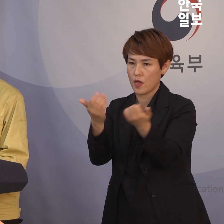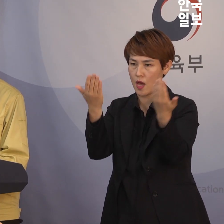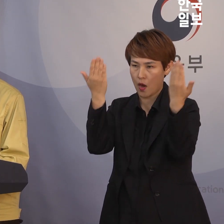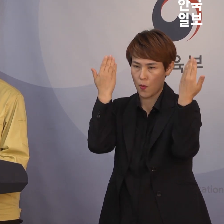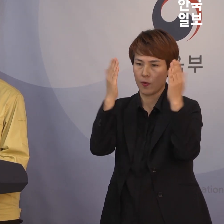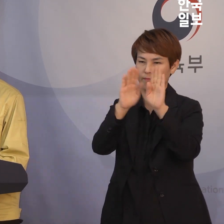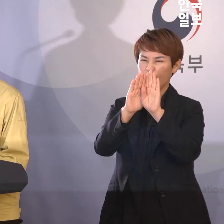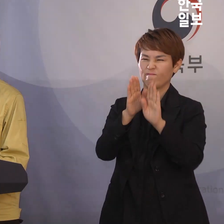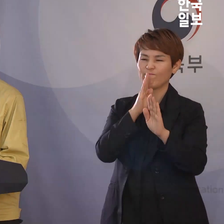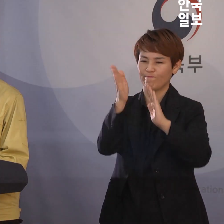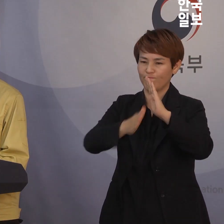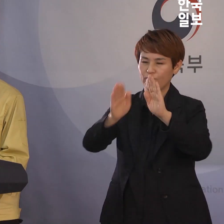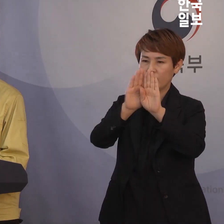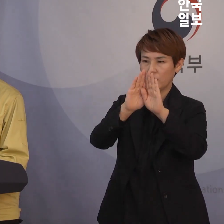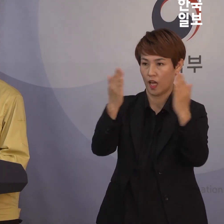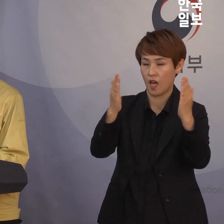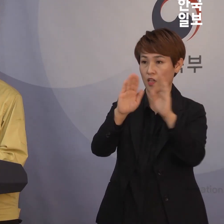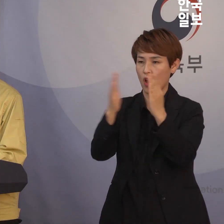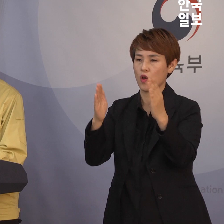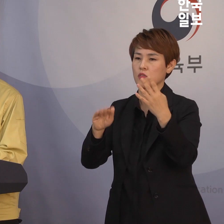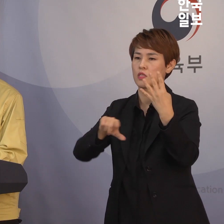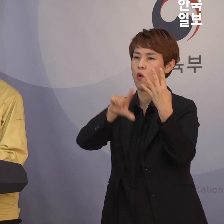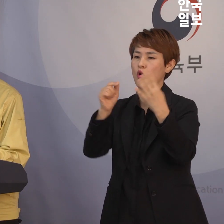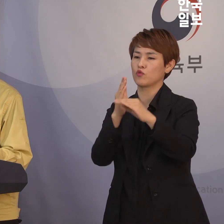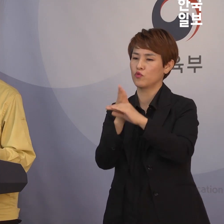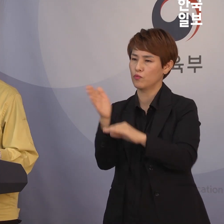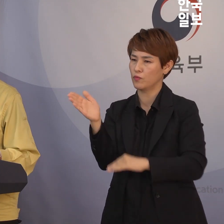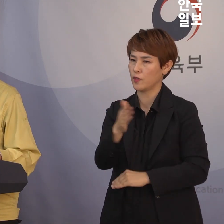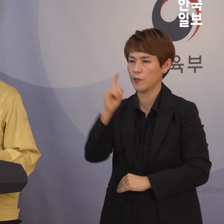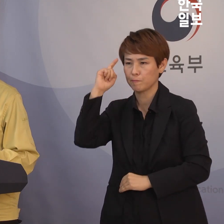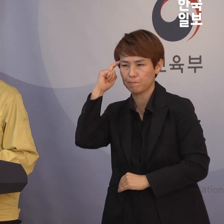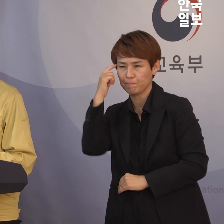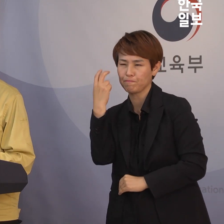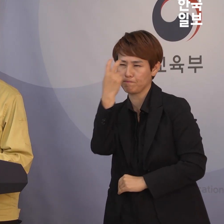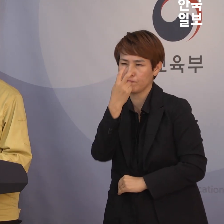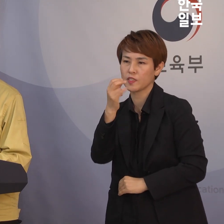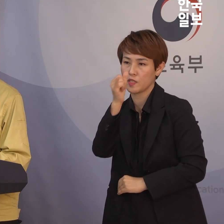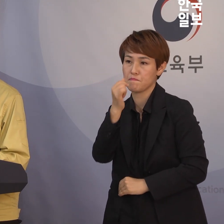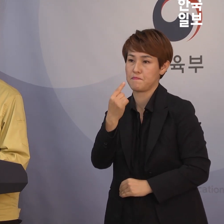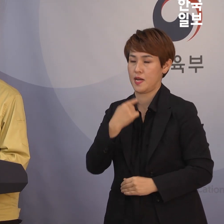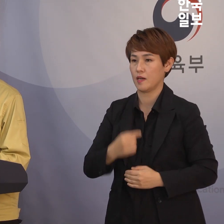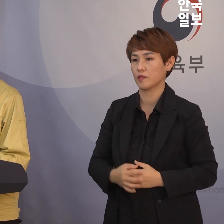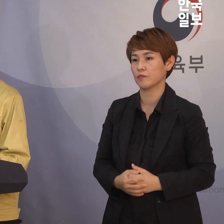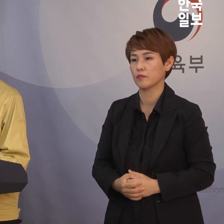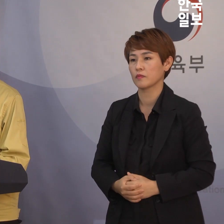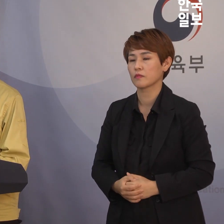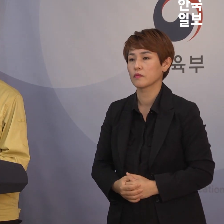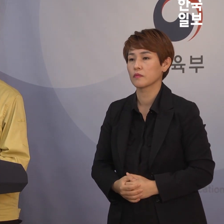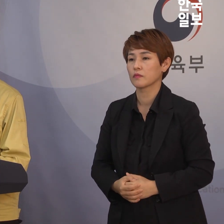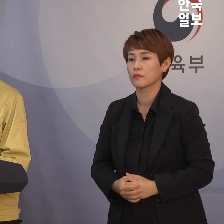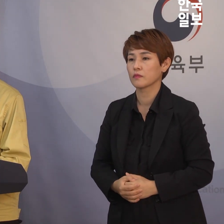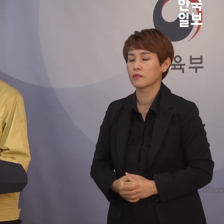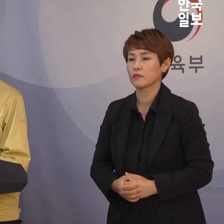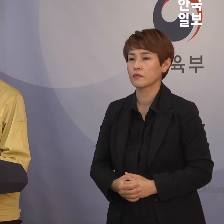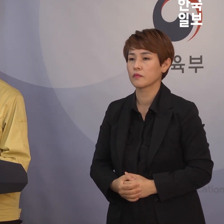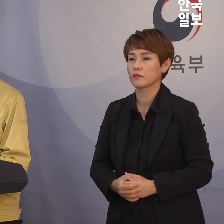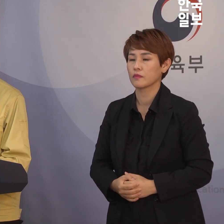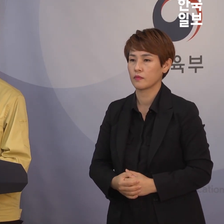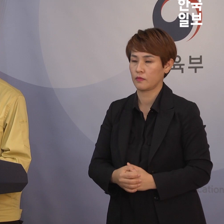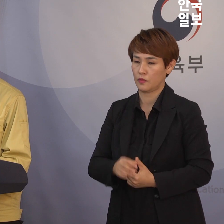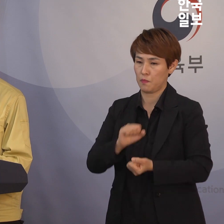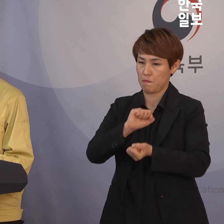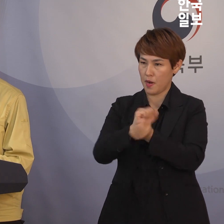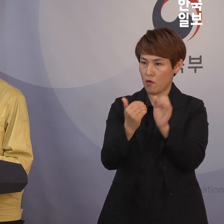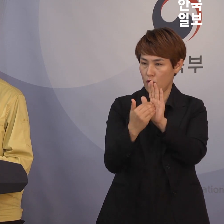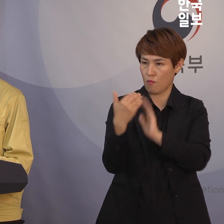등교하는 방식을 4월 중순부터 진지하게 검토해왔습니다. 이 과정에서